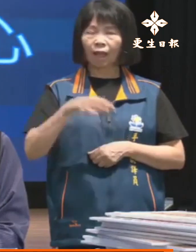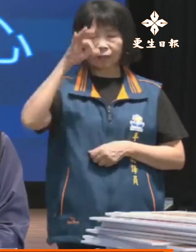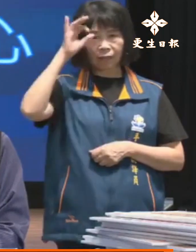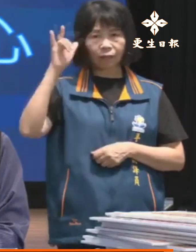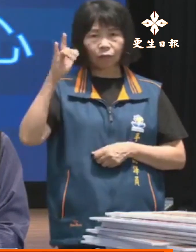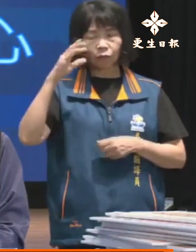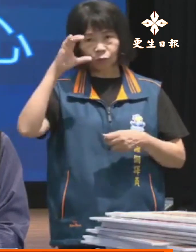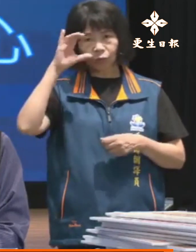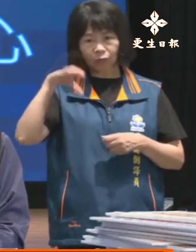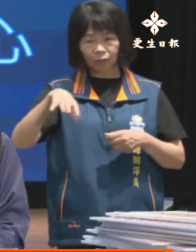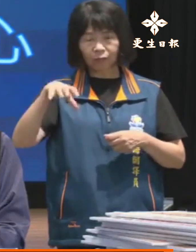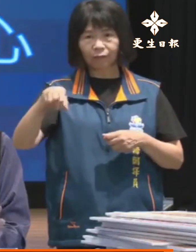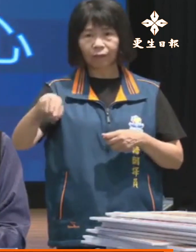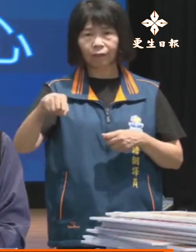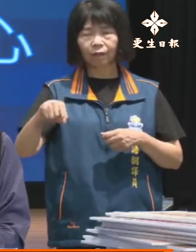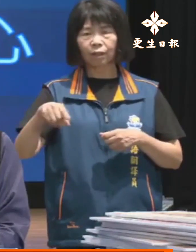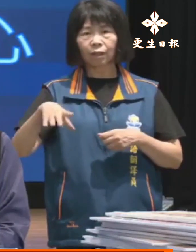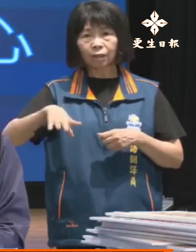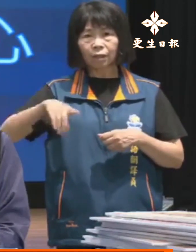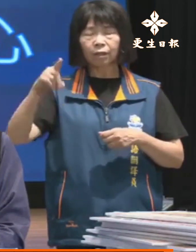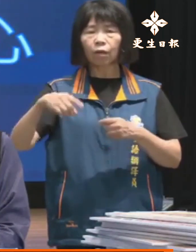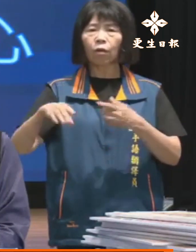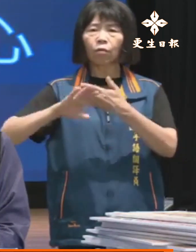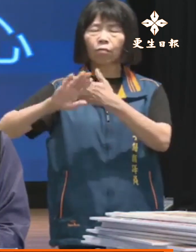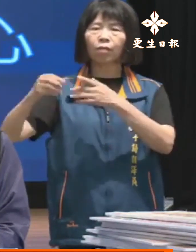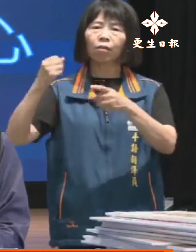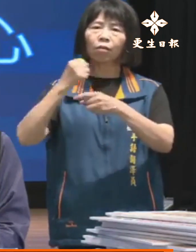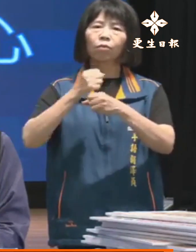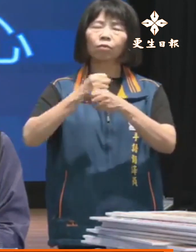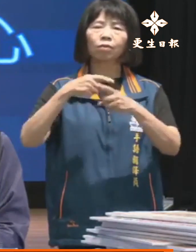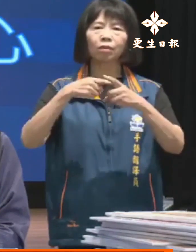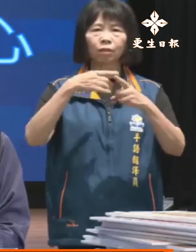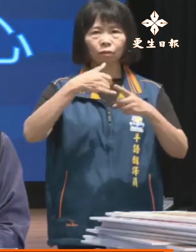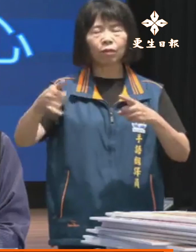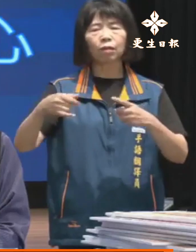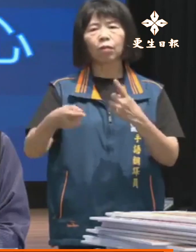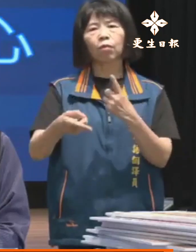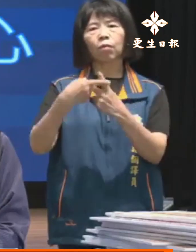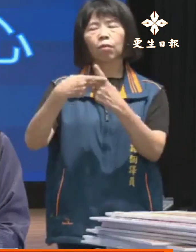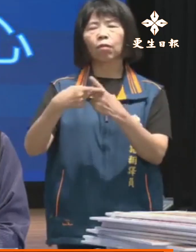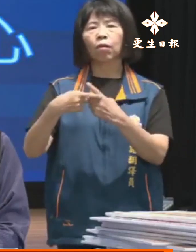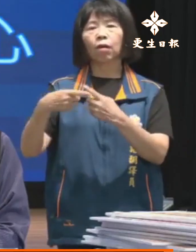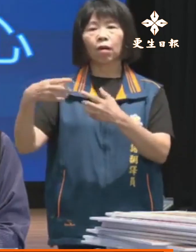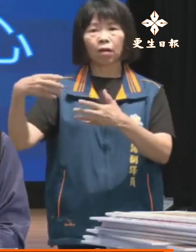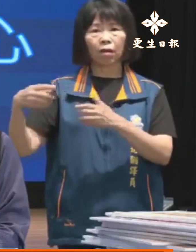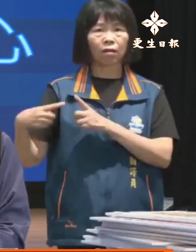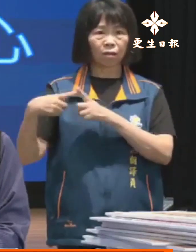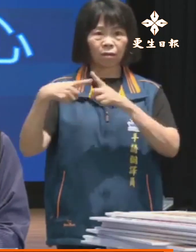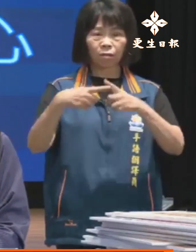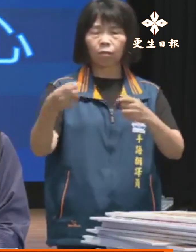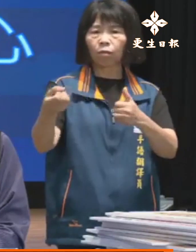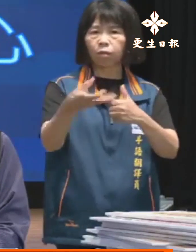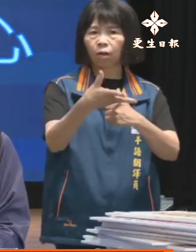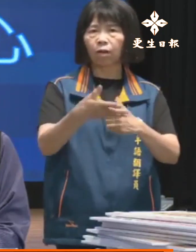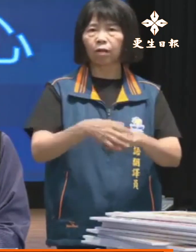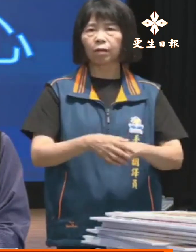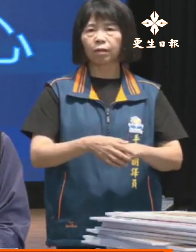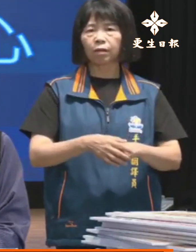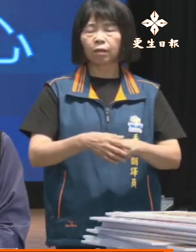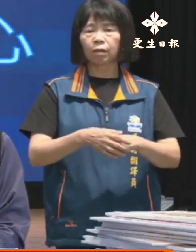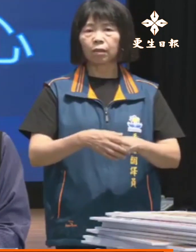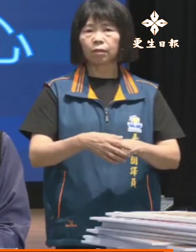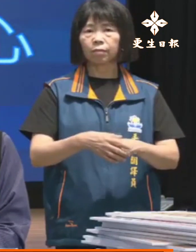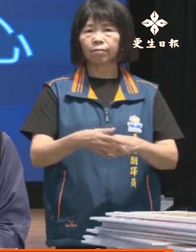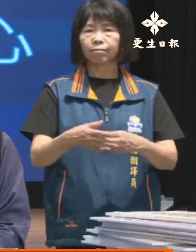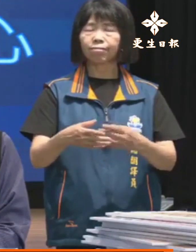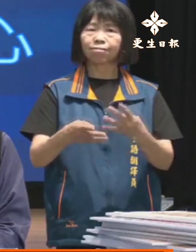那本身自己里面实际上是没有。那在这个监狱的部分也是如此哈，那工作人员的确诊率